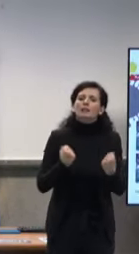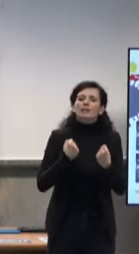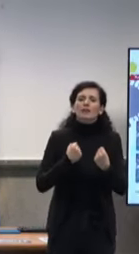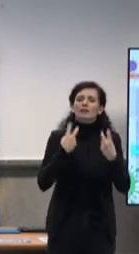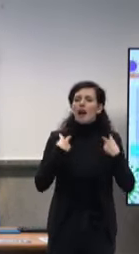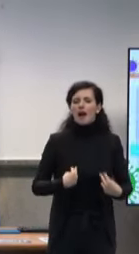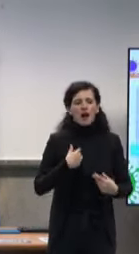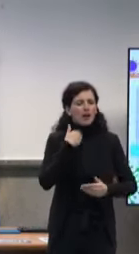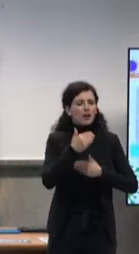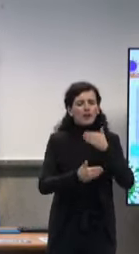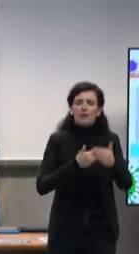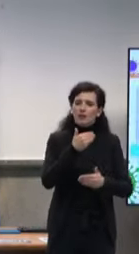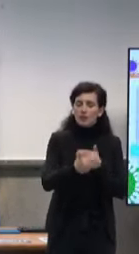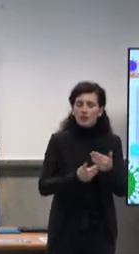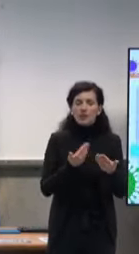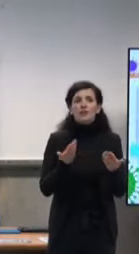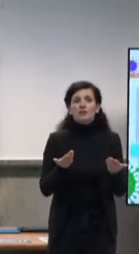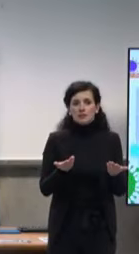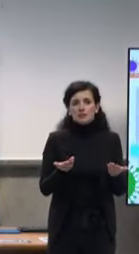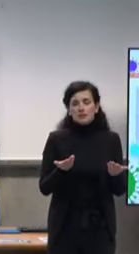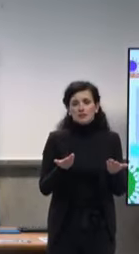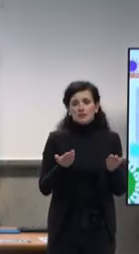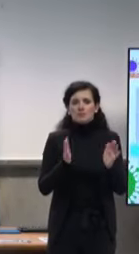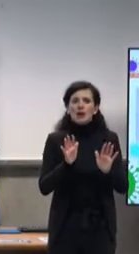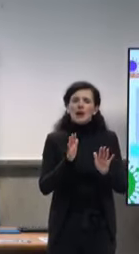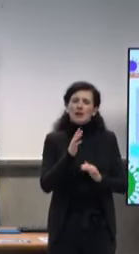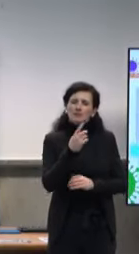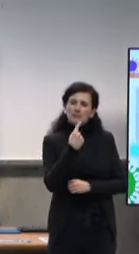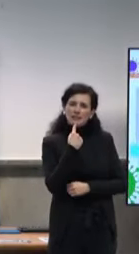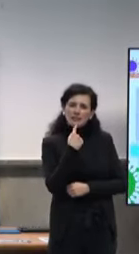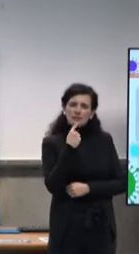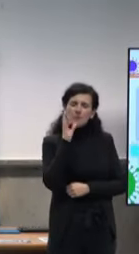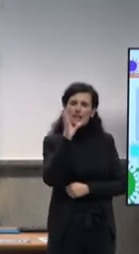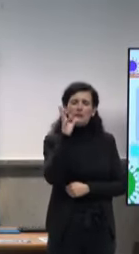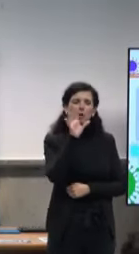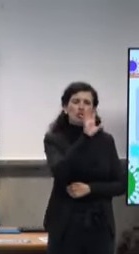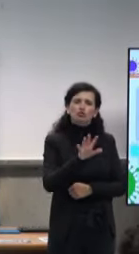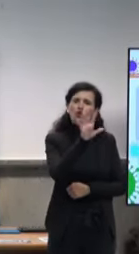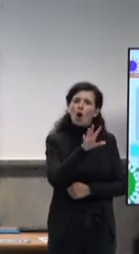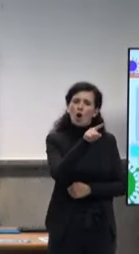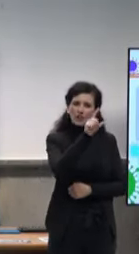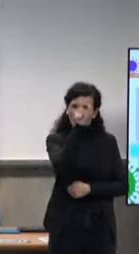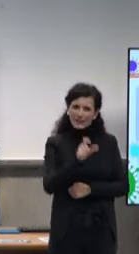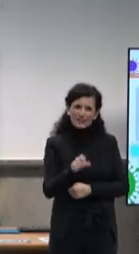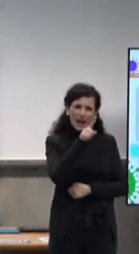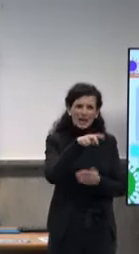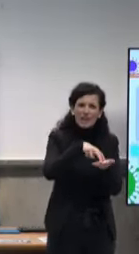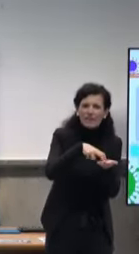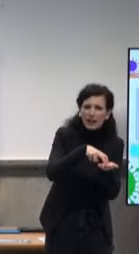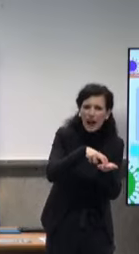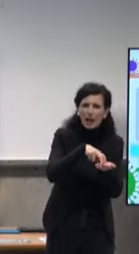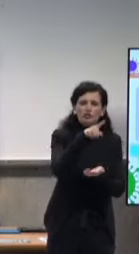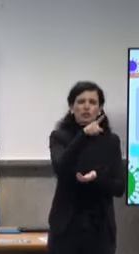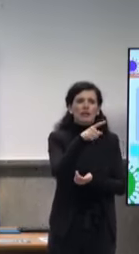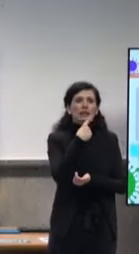che alcune aree più fragili o quelli che sono chiamiamoli trigger i moltiplicatori